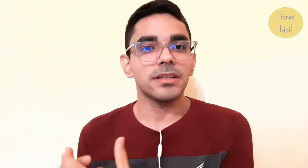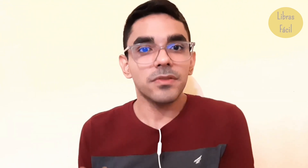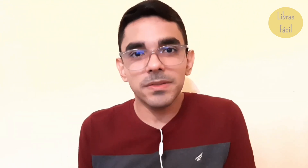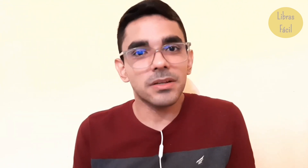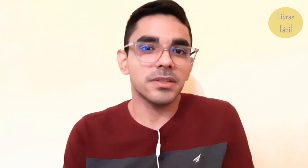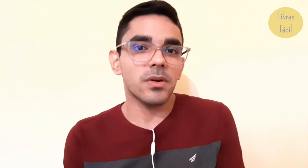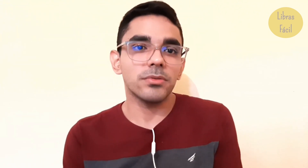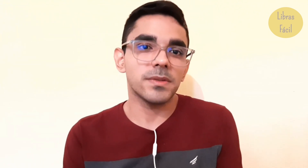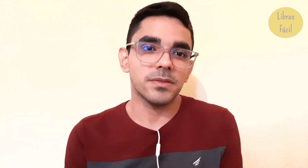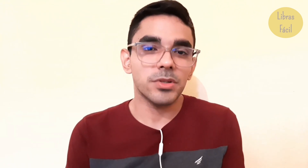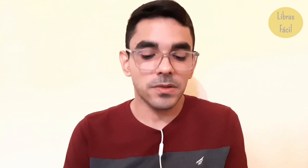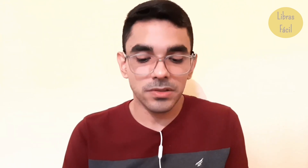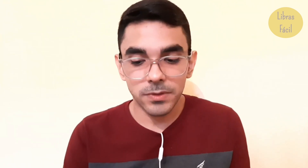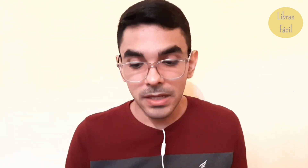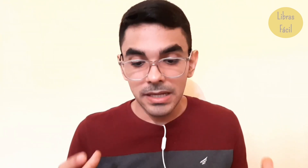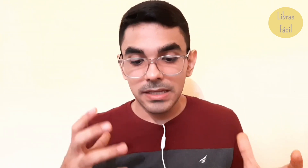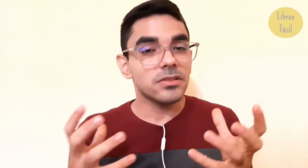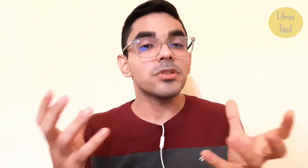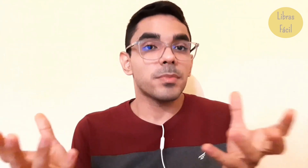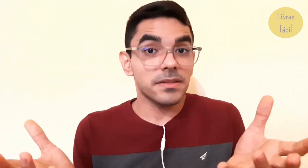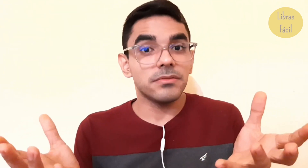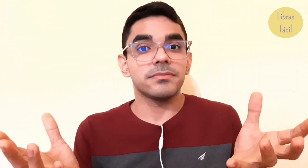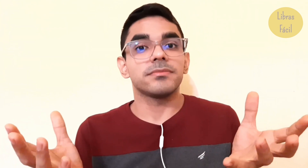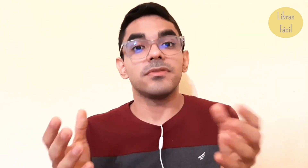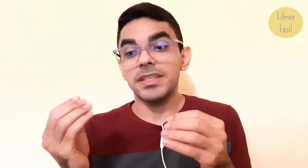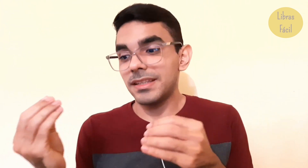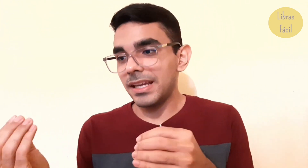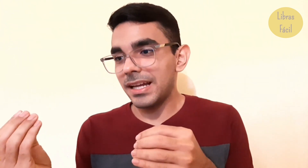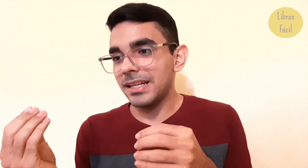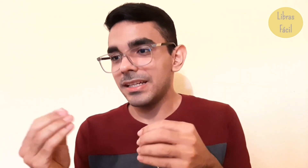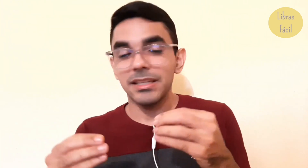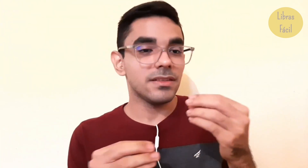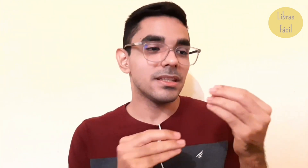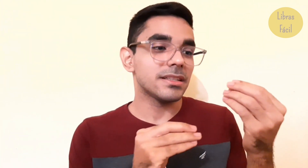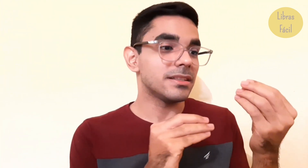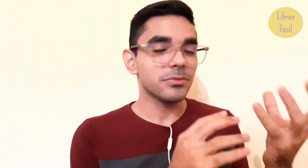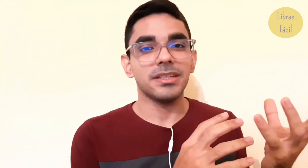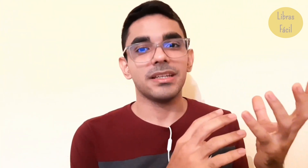foi isso que aconteceu ao longo dos anos. Por isso que nós temos esse tipo de expressão, vida ter e vida não ter.